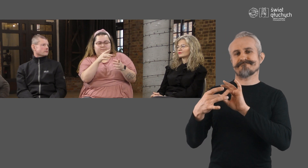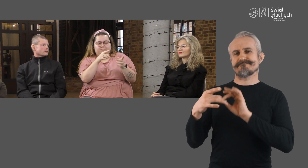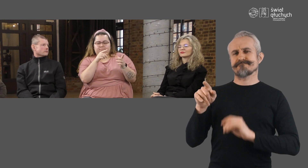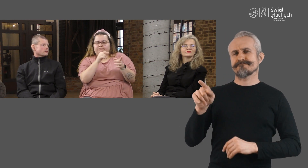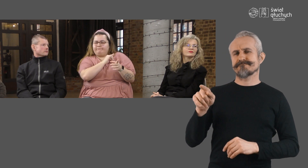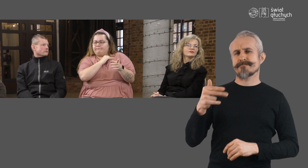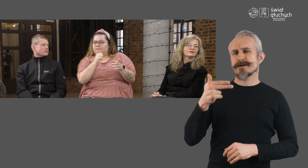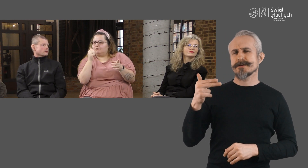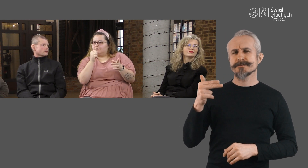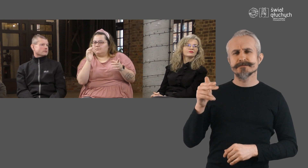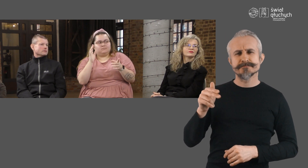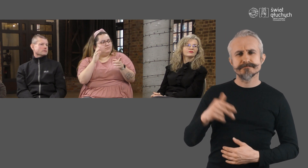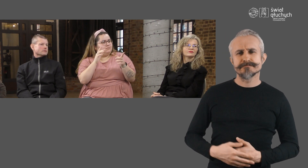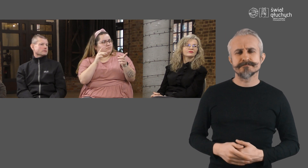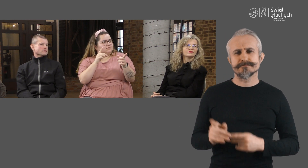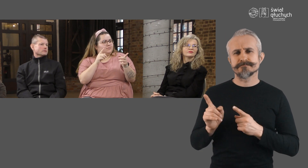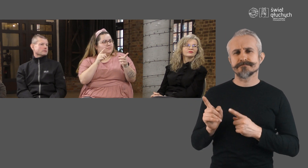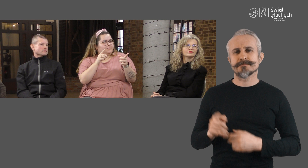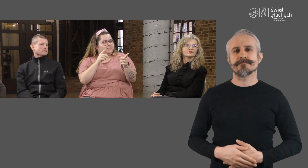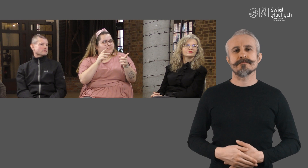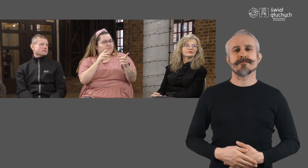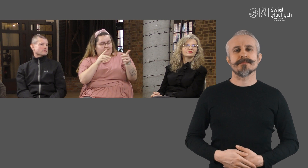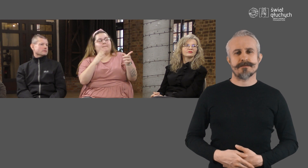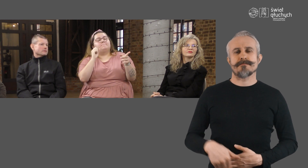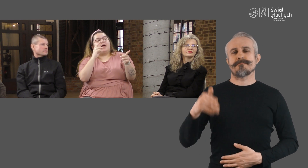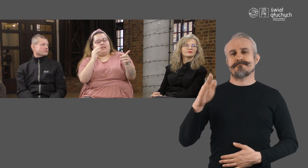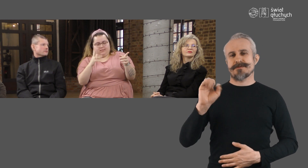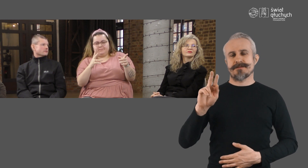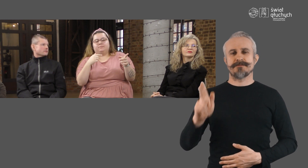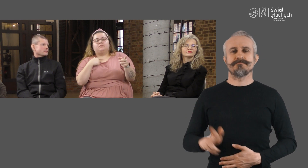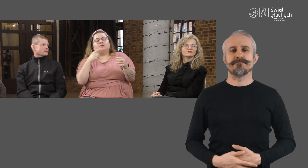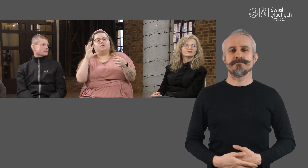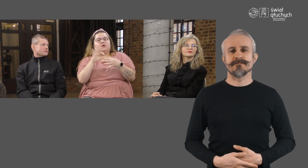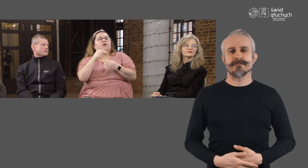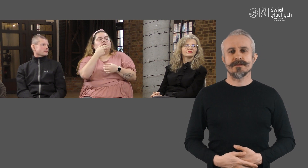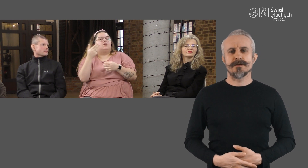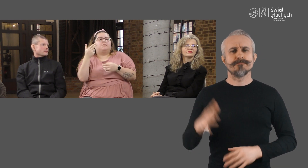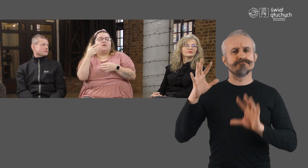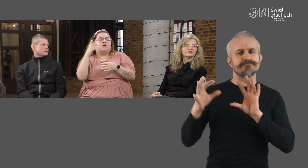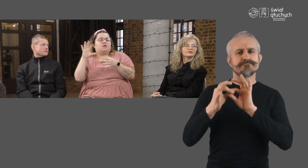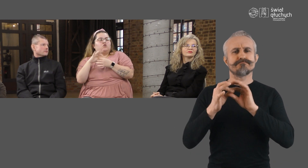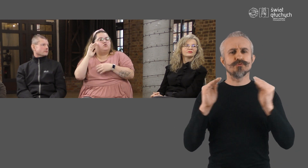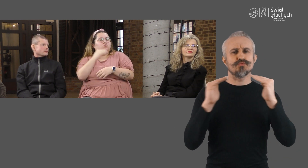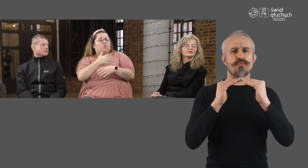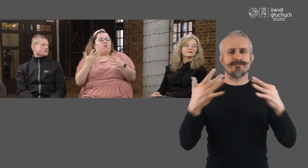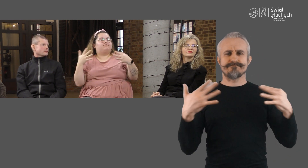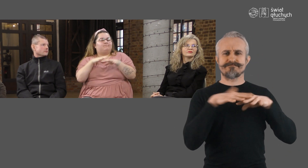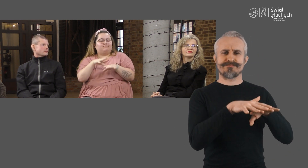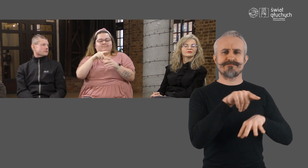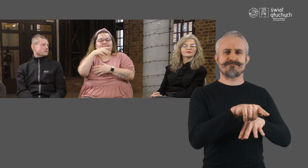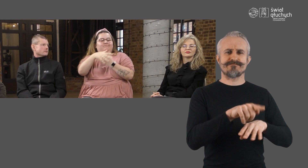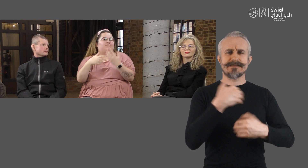Ja chciałam też troszeczkę tutaj, zapomniałam jak się nazywa Bartek. Chciałam połączyć właśnie